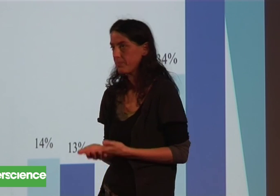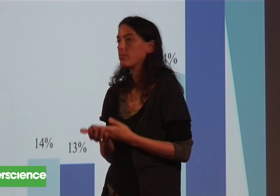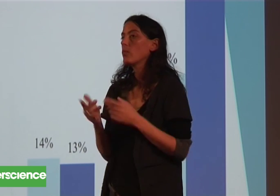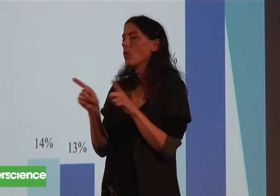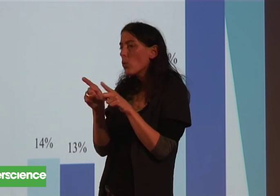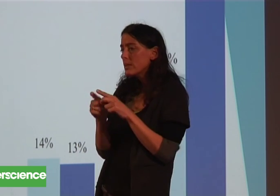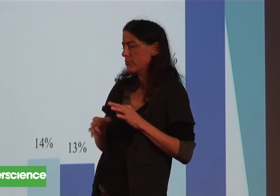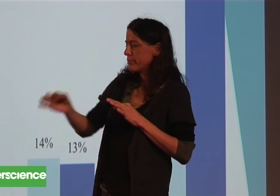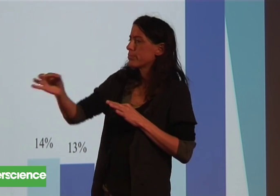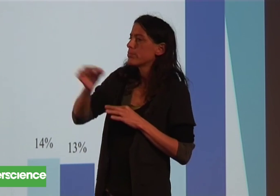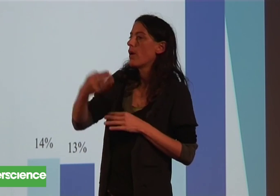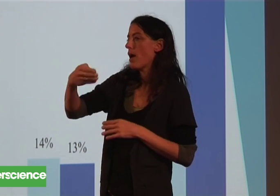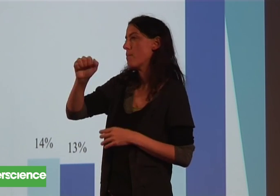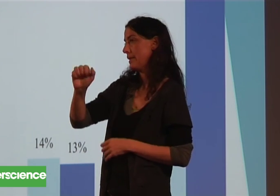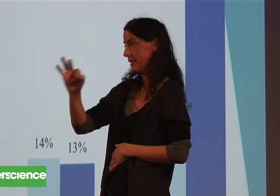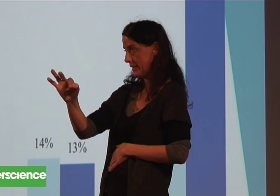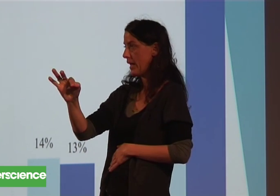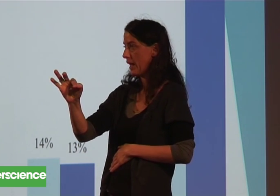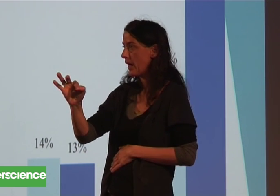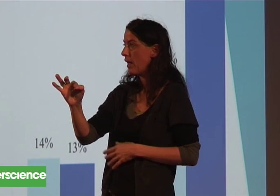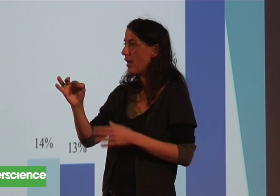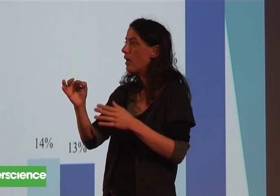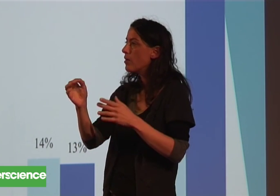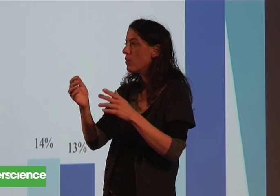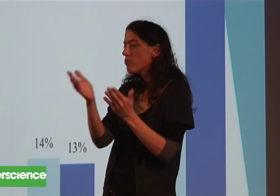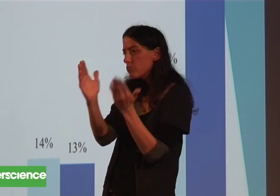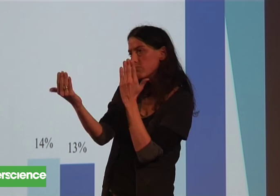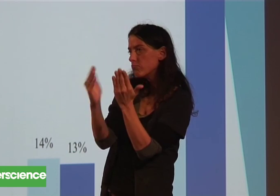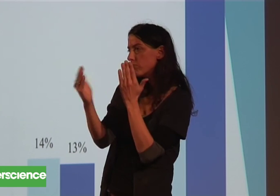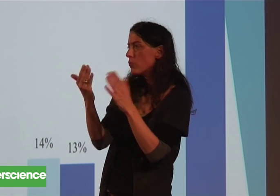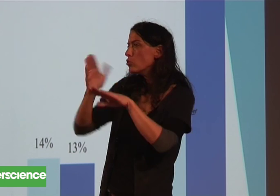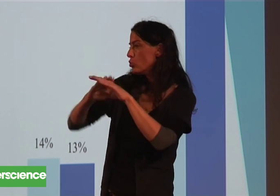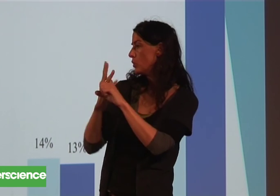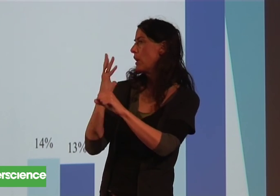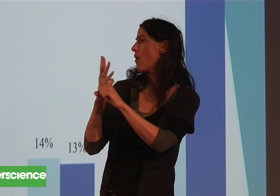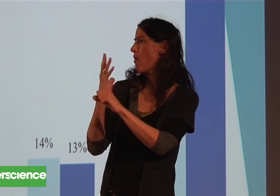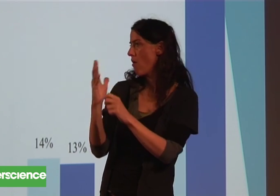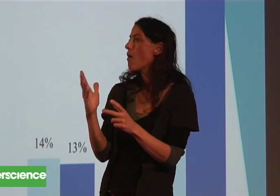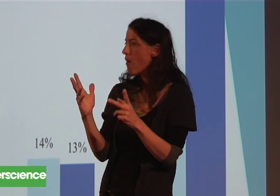sexuellement transmissibles déclarées au cours des 5 dernières années est significativement donc plus élevée